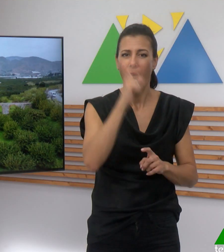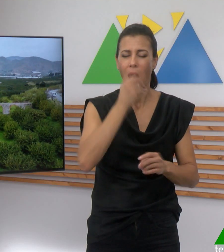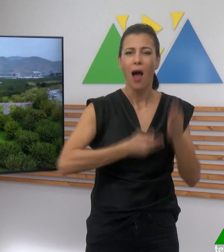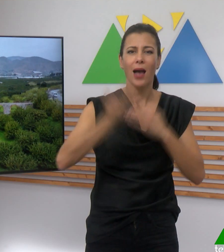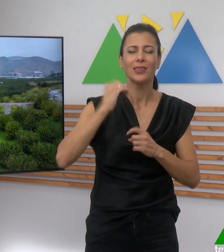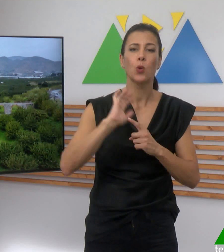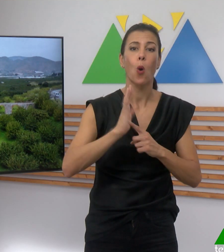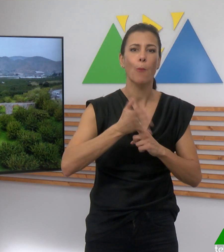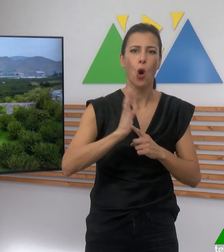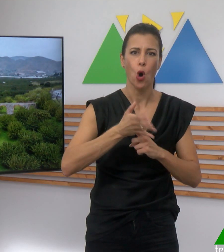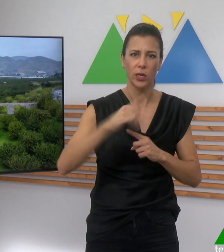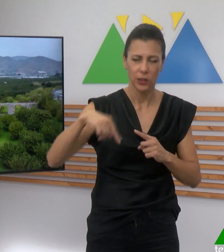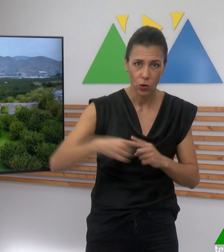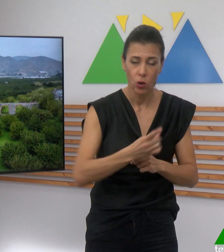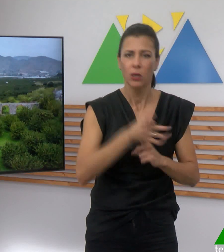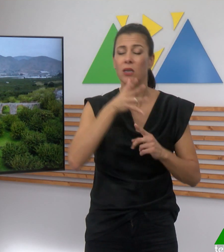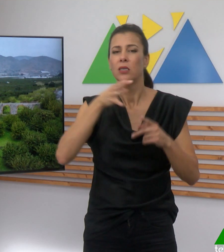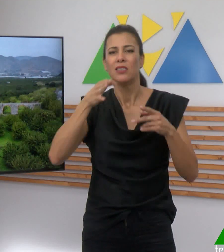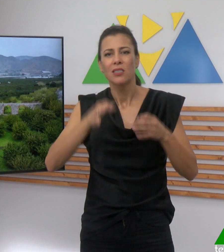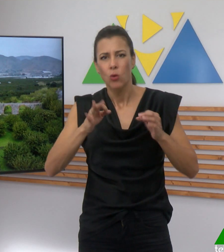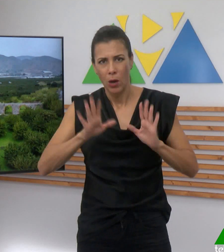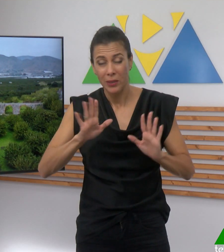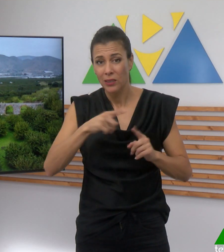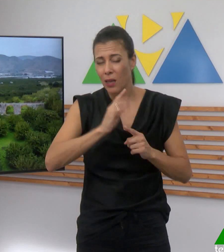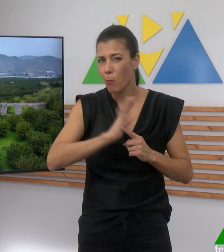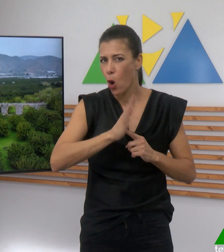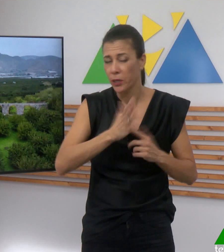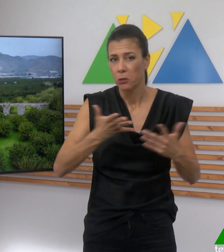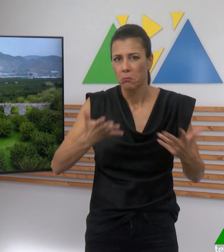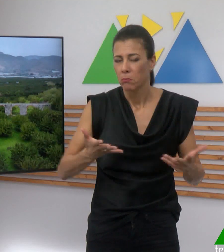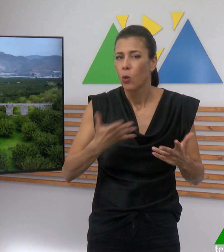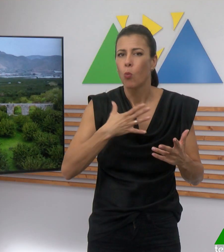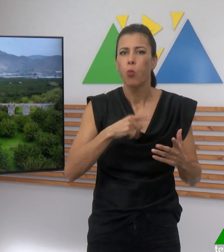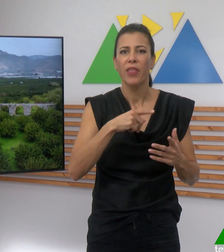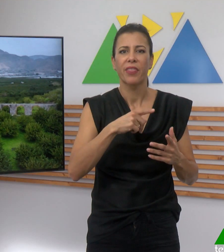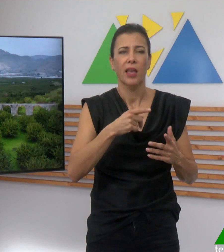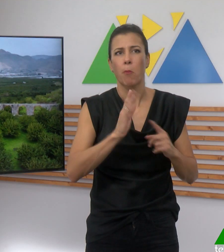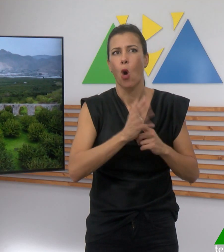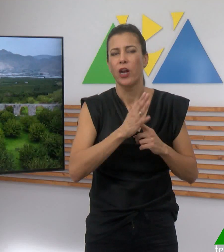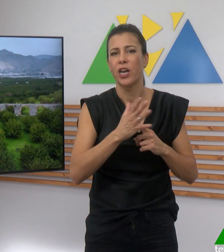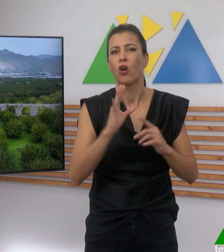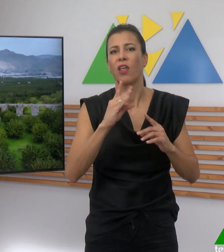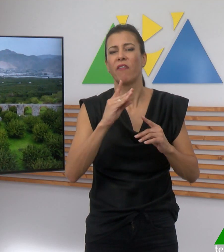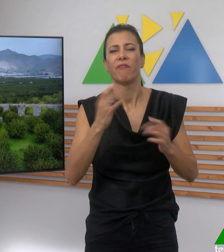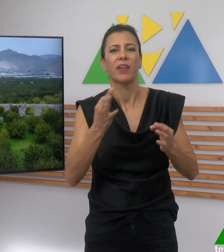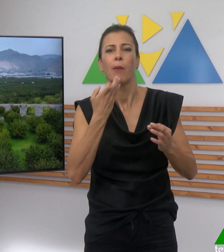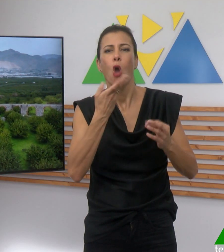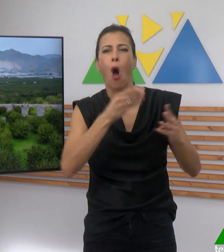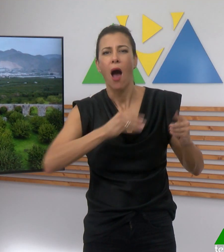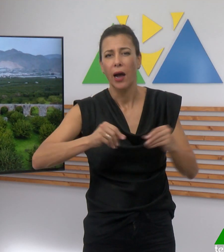molino seguramente ese molino sería un molino de harina que se llamó en época musulmana el